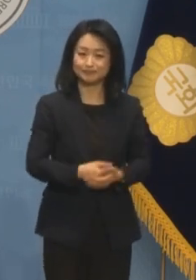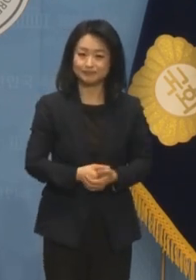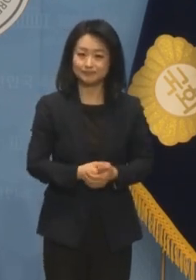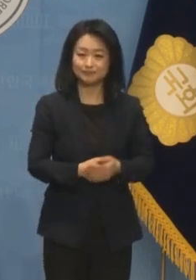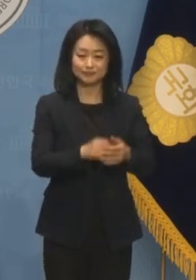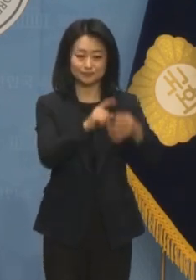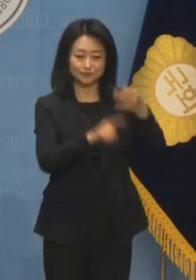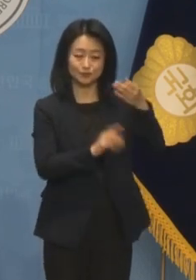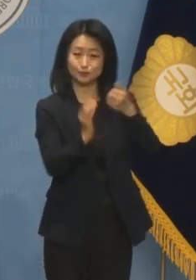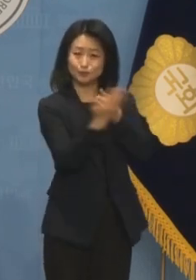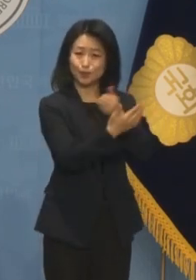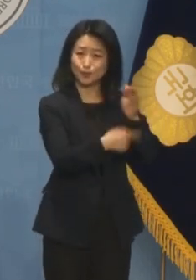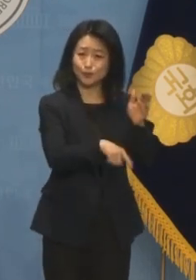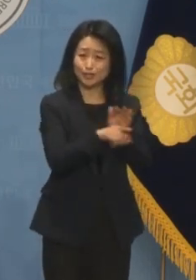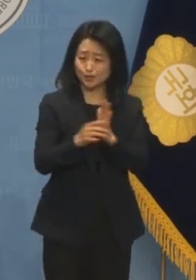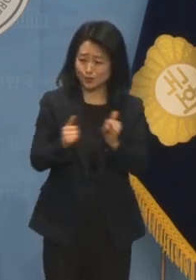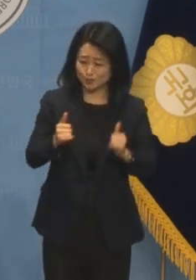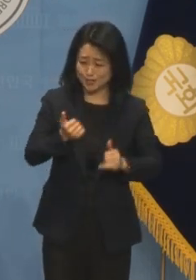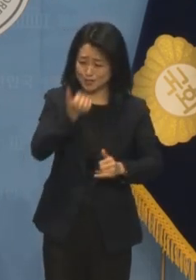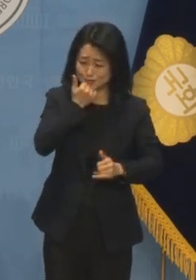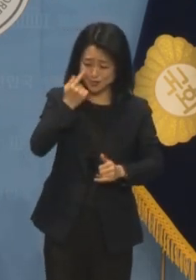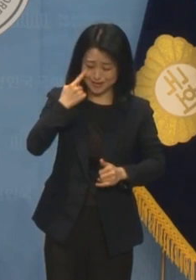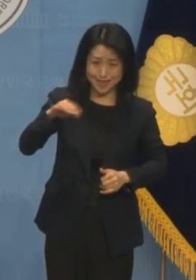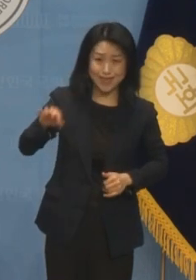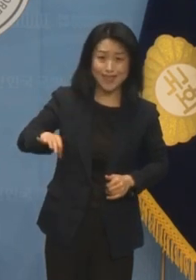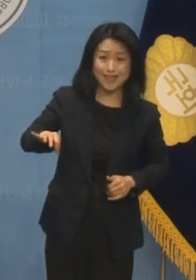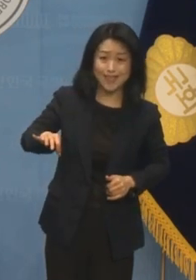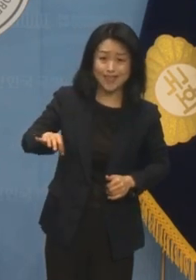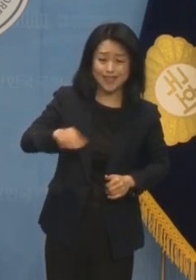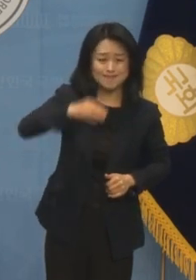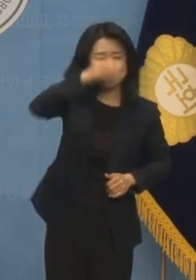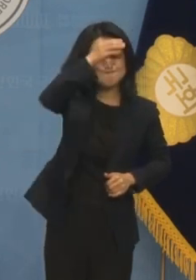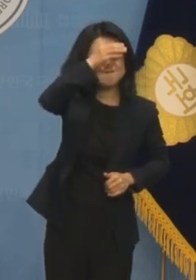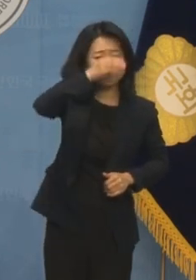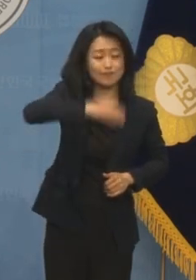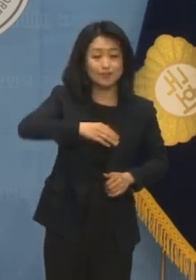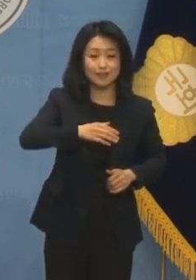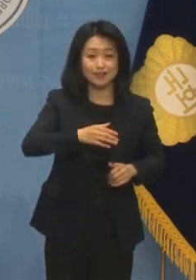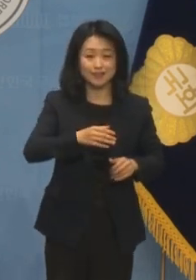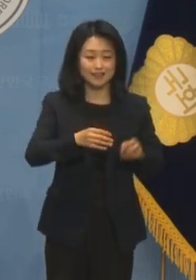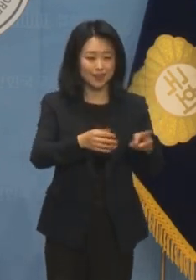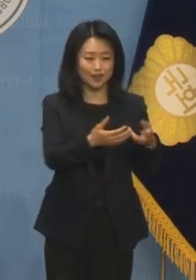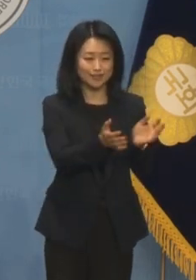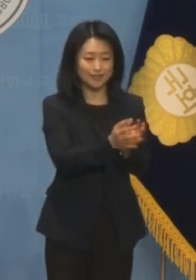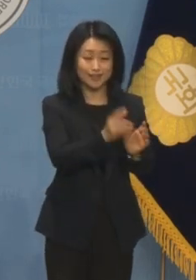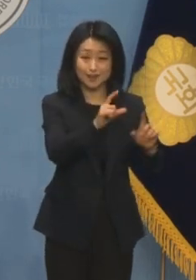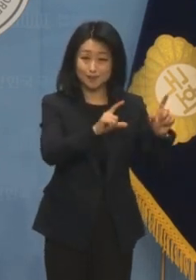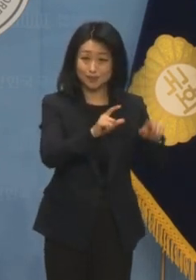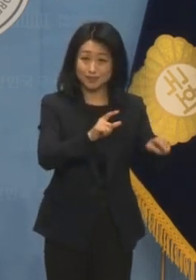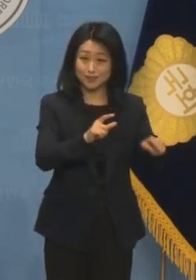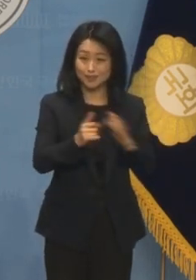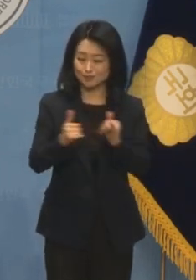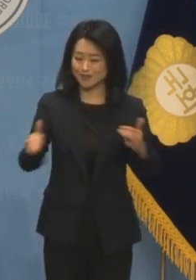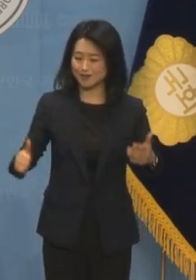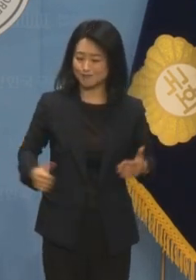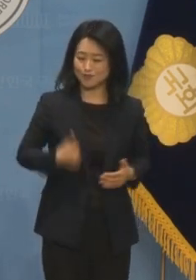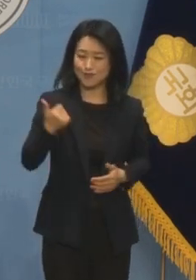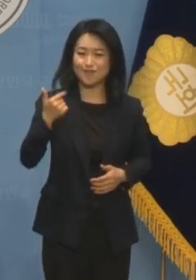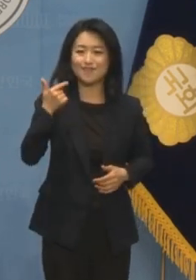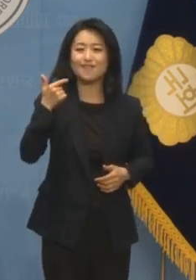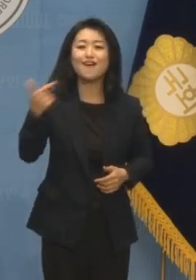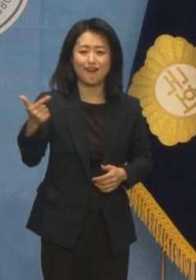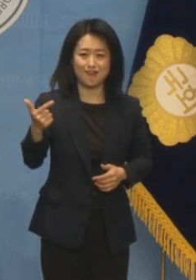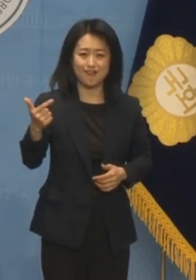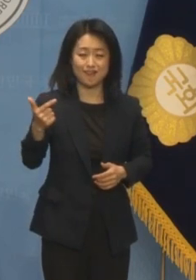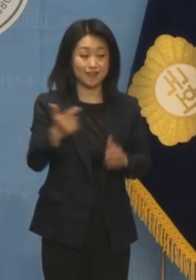수용하지 국민을 우습게 아는 철면피 같은 행태는 국민의 분노만 키운다는 점을 국민의